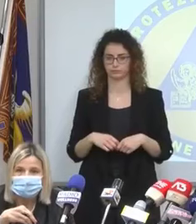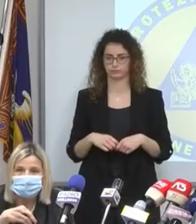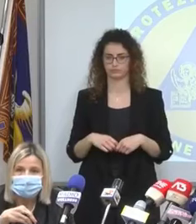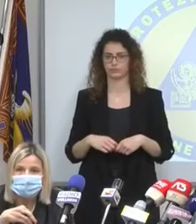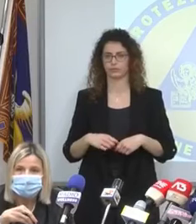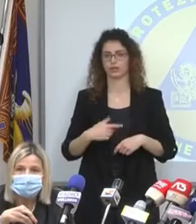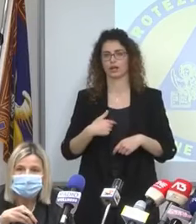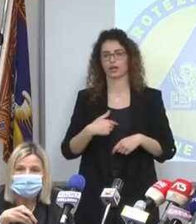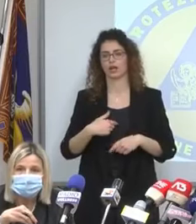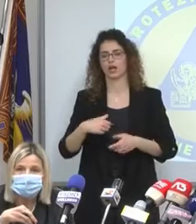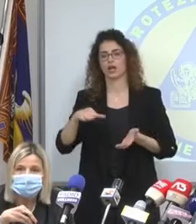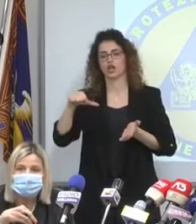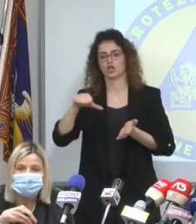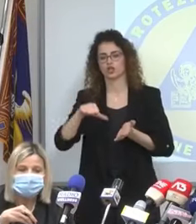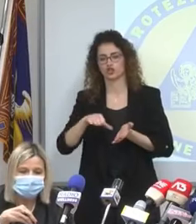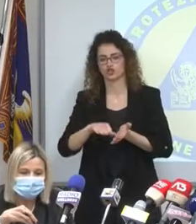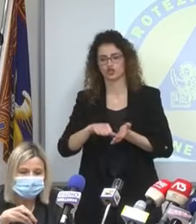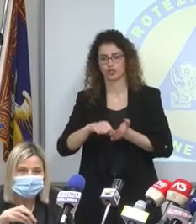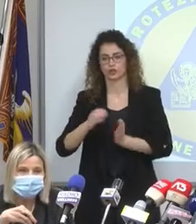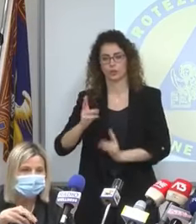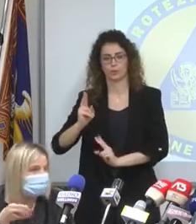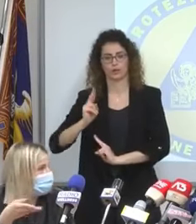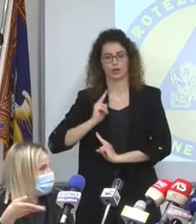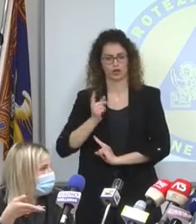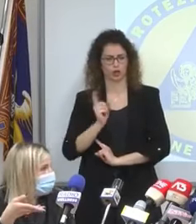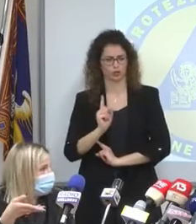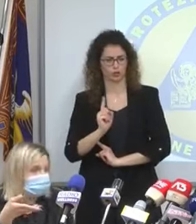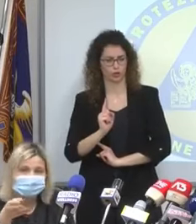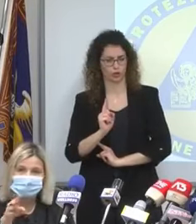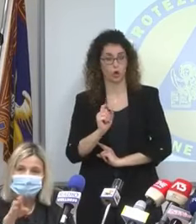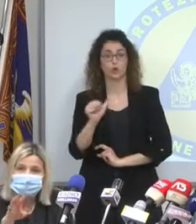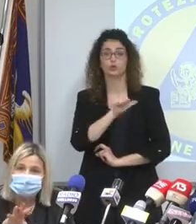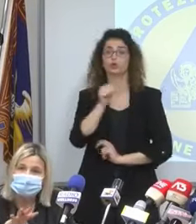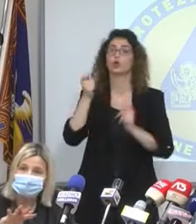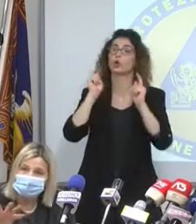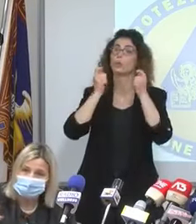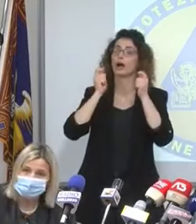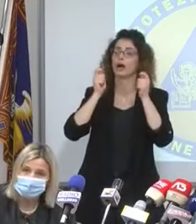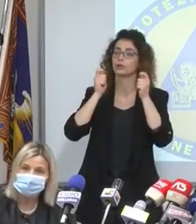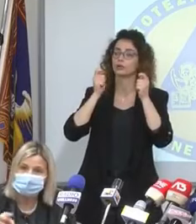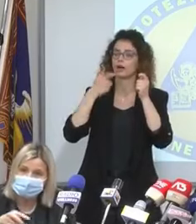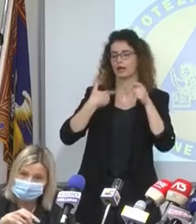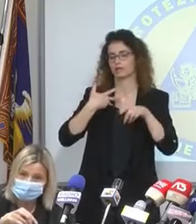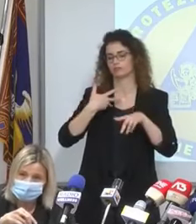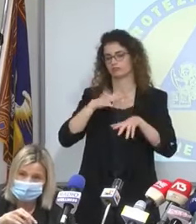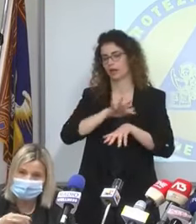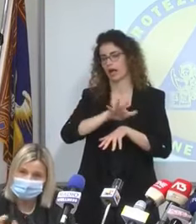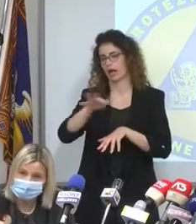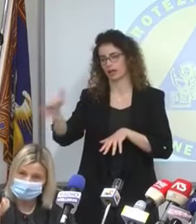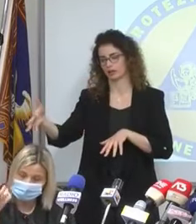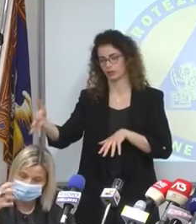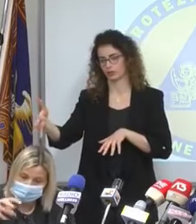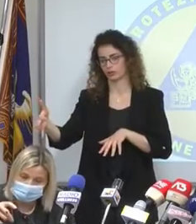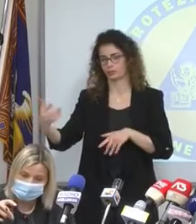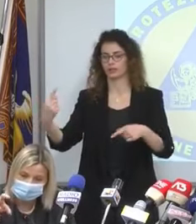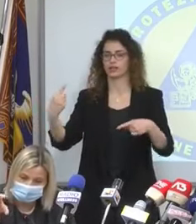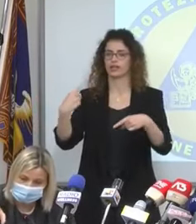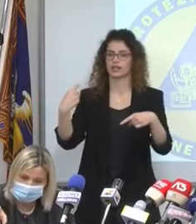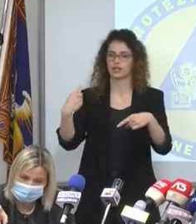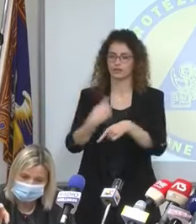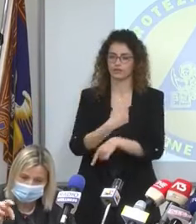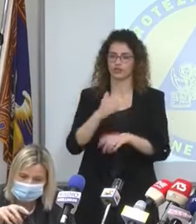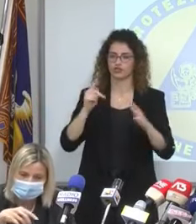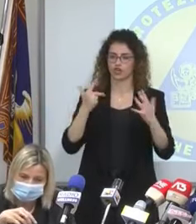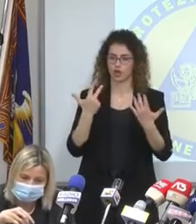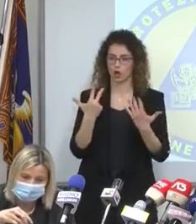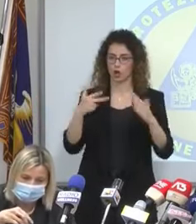non vengono usati i centri militari allora? Solo quello di Padova. Padova, che è un'altra cosa. Le 8 squadre che arrivano